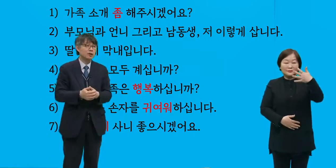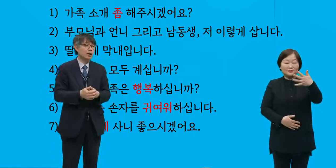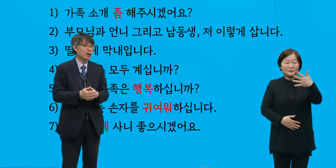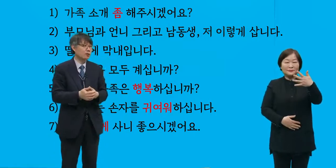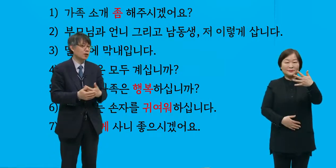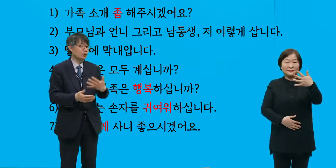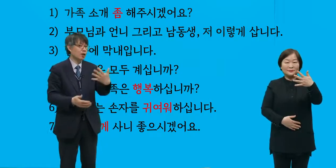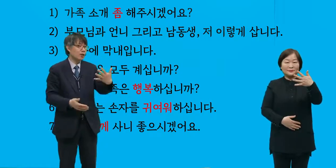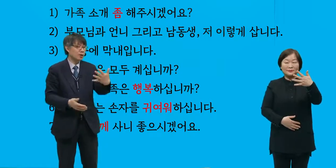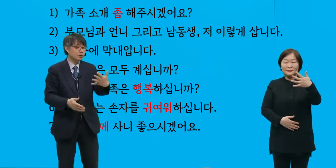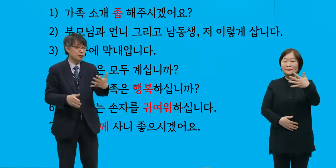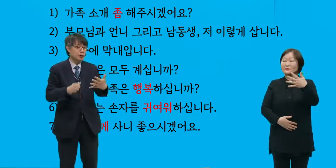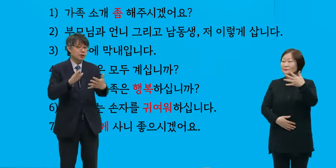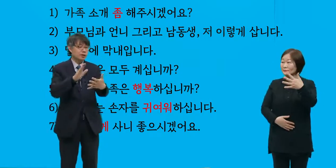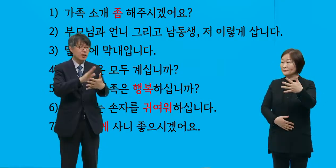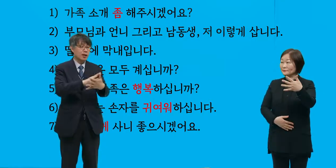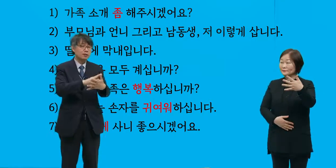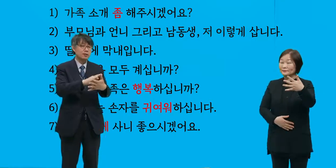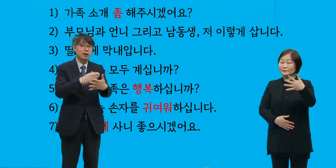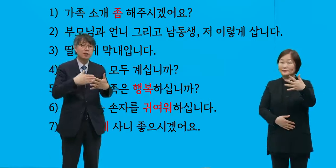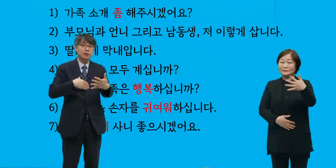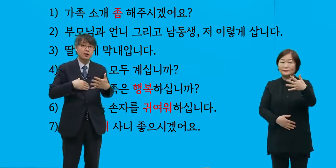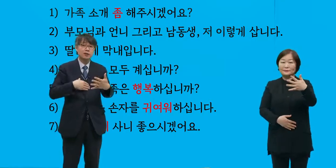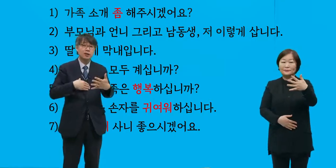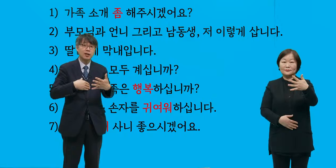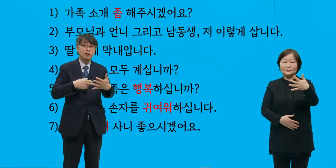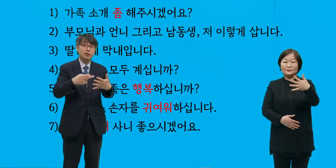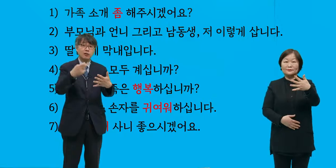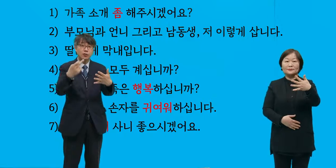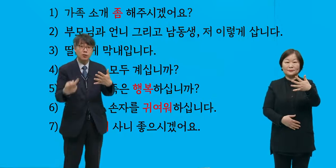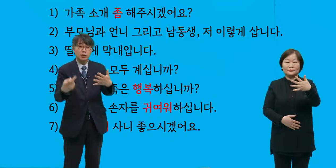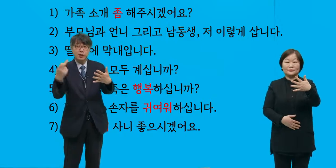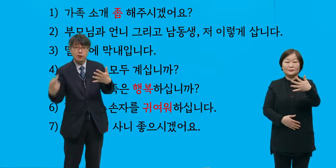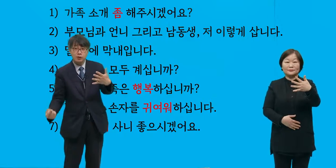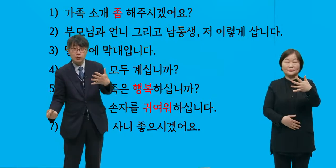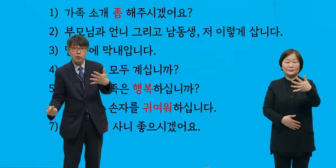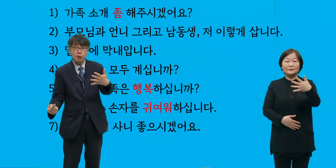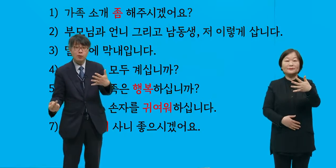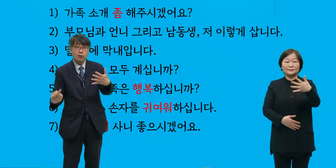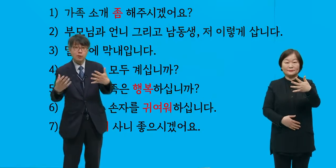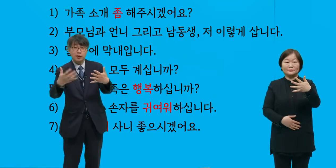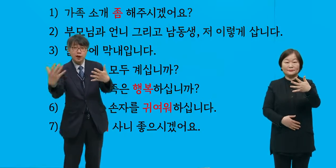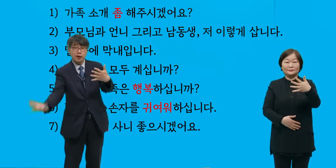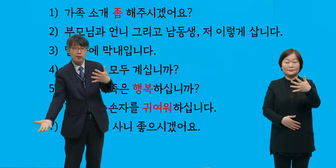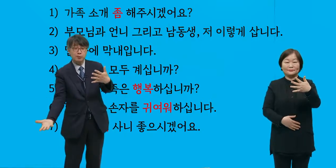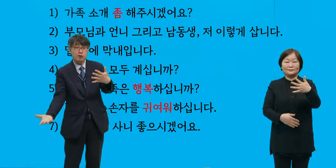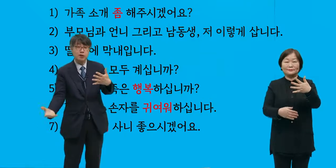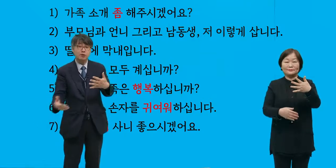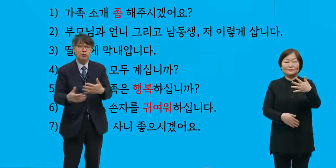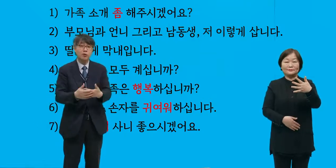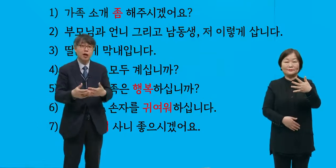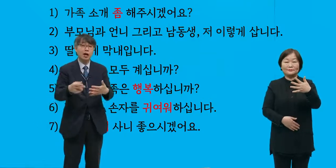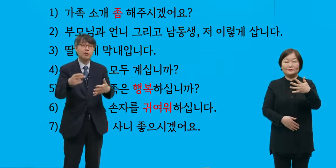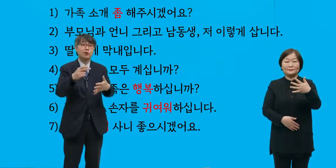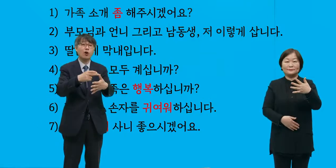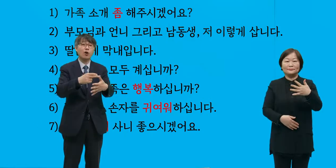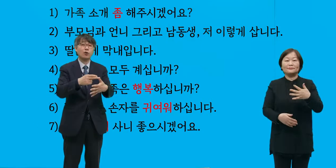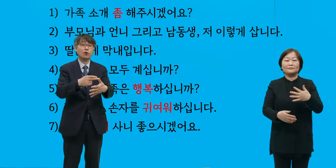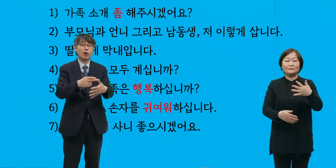생각해 본다고 생각하면 제가 어떻게 되는지에 따라서 동생이 될 수도 있고 아래는 남동생이 될 수도 있고